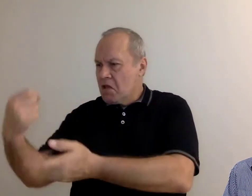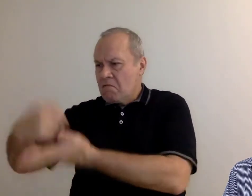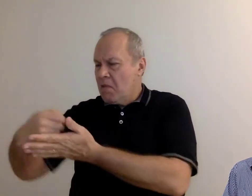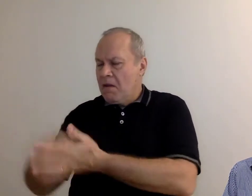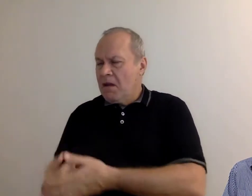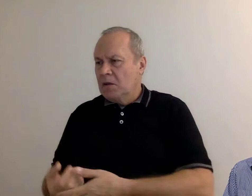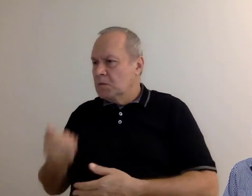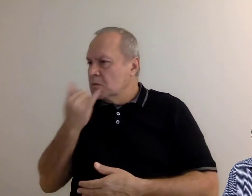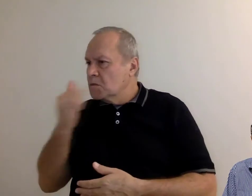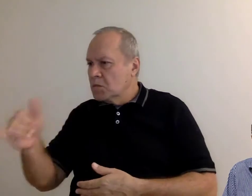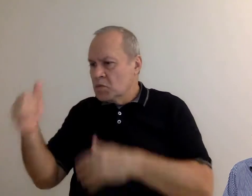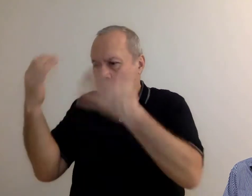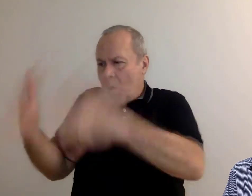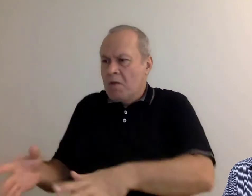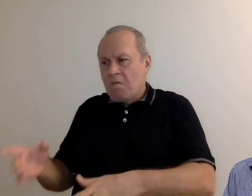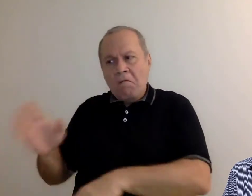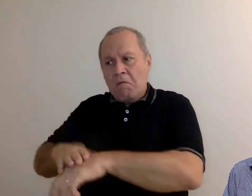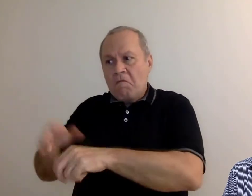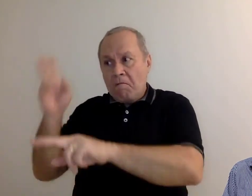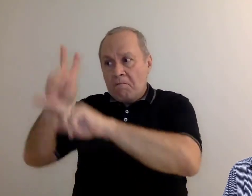perdoado. Portanto,